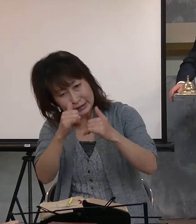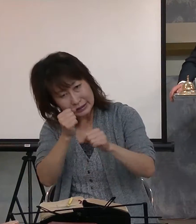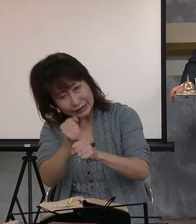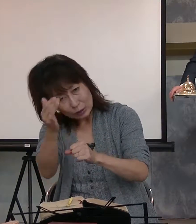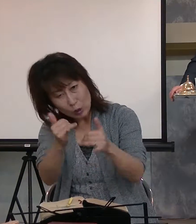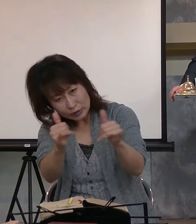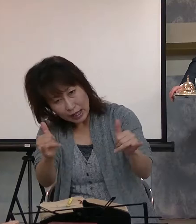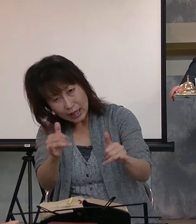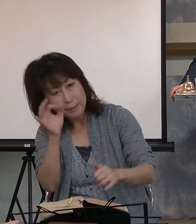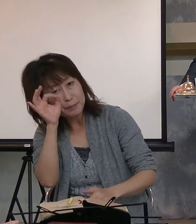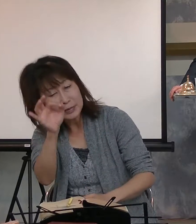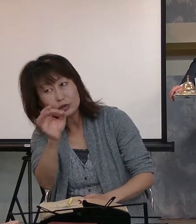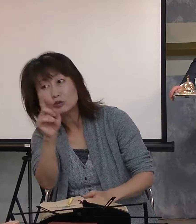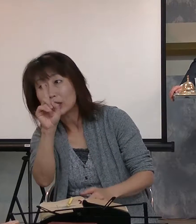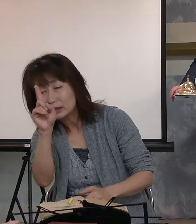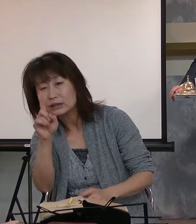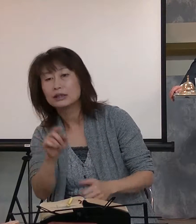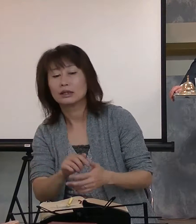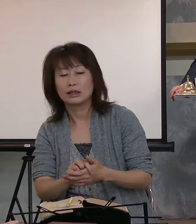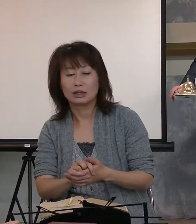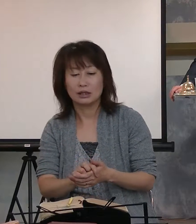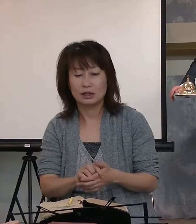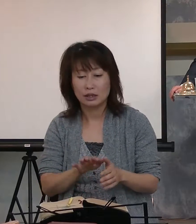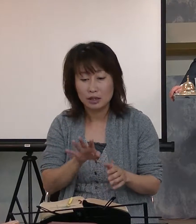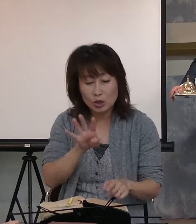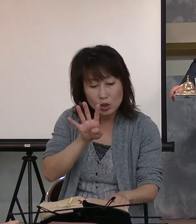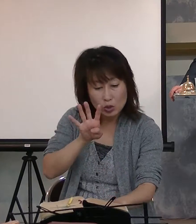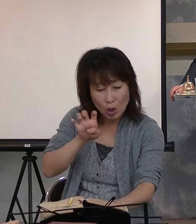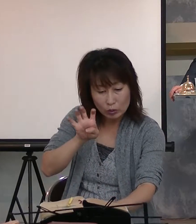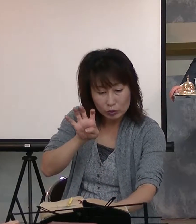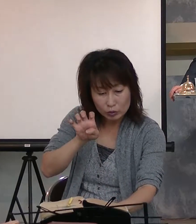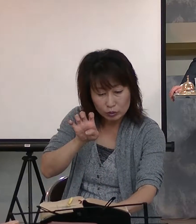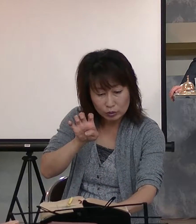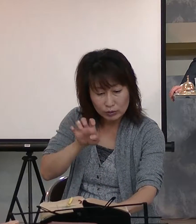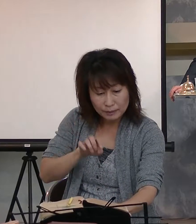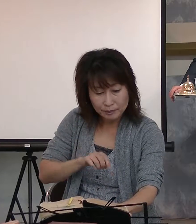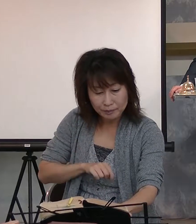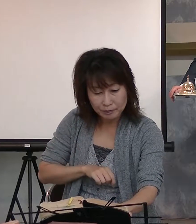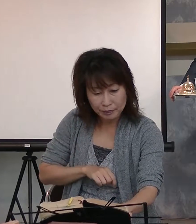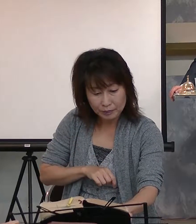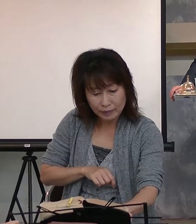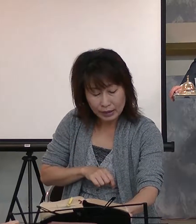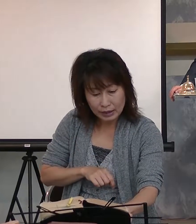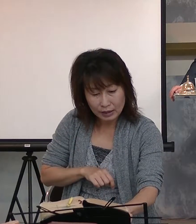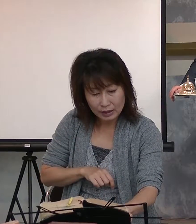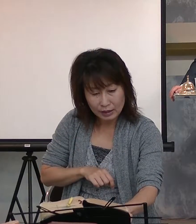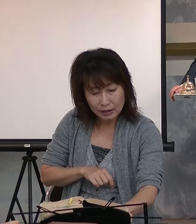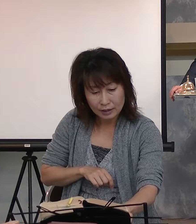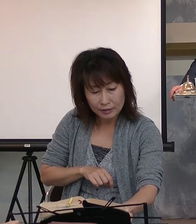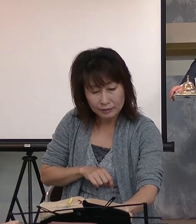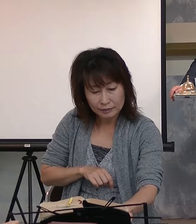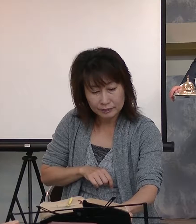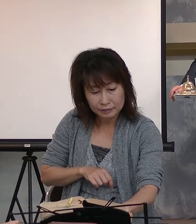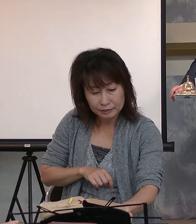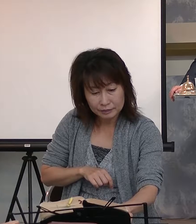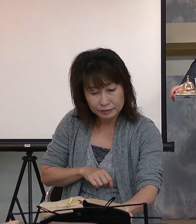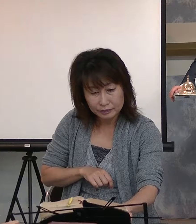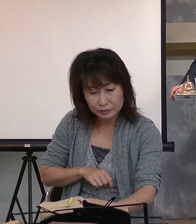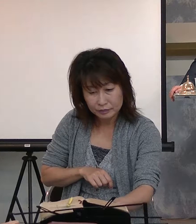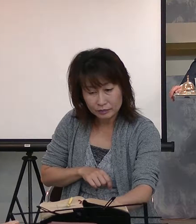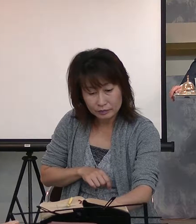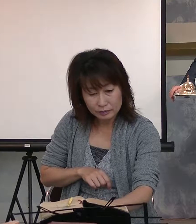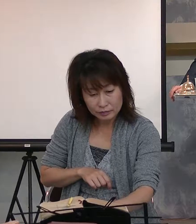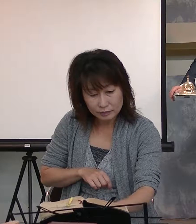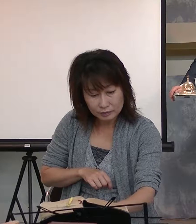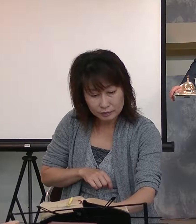今日40節にこのような見事があります。彼らはもっと厳